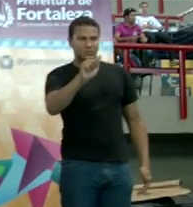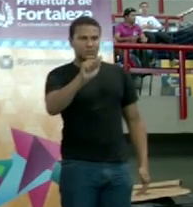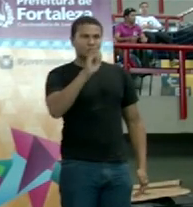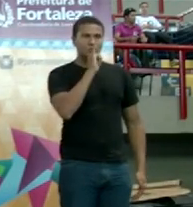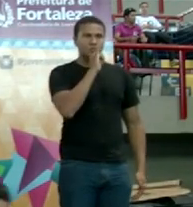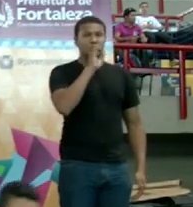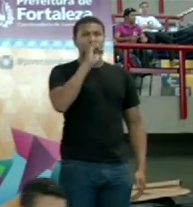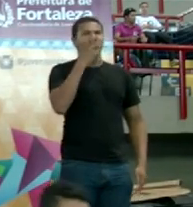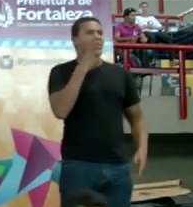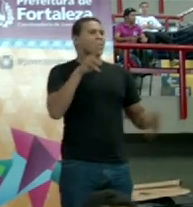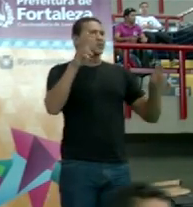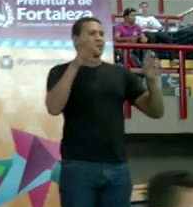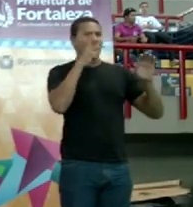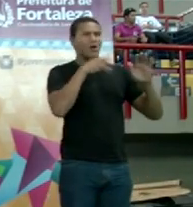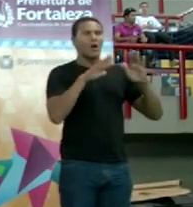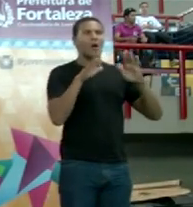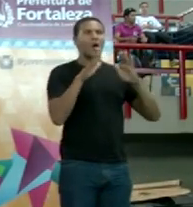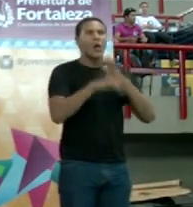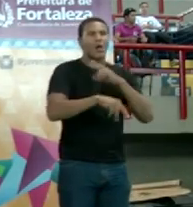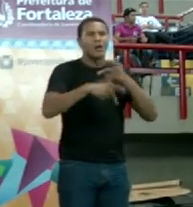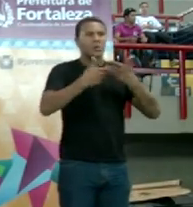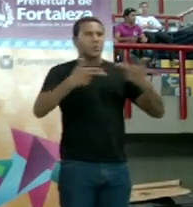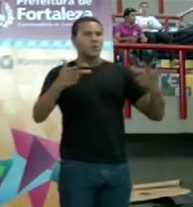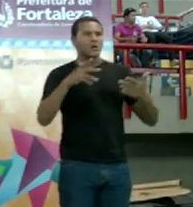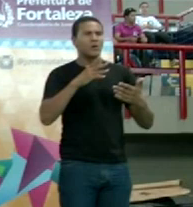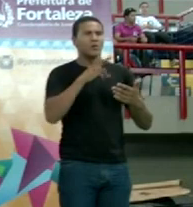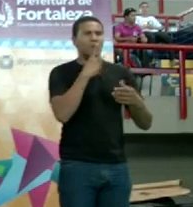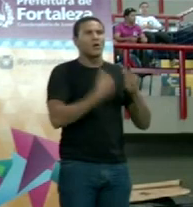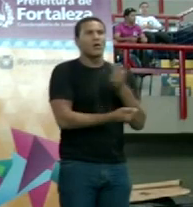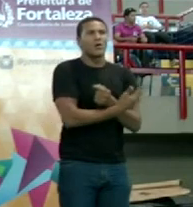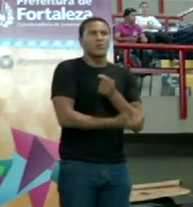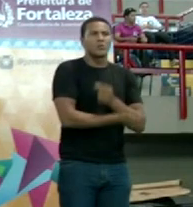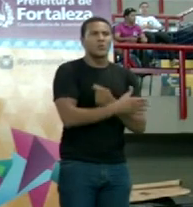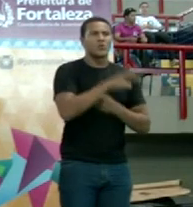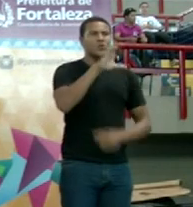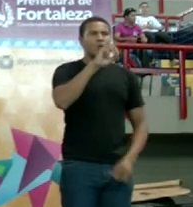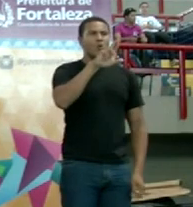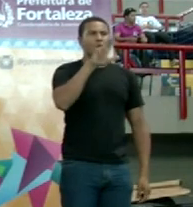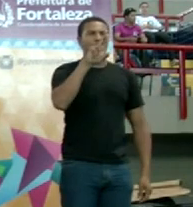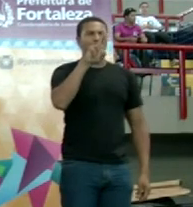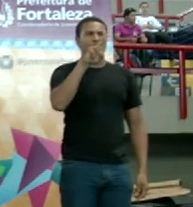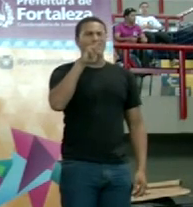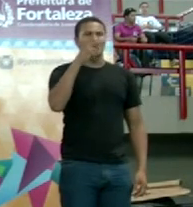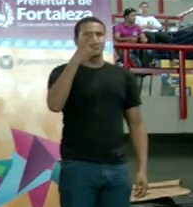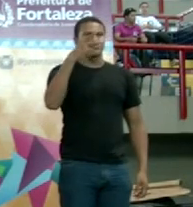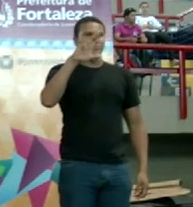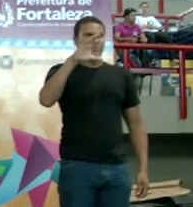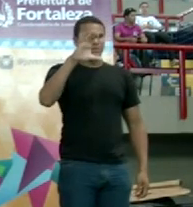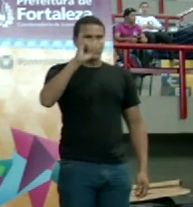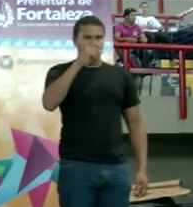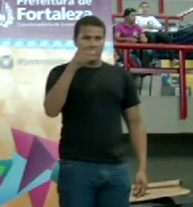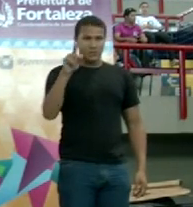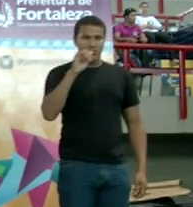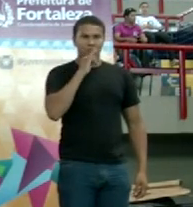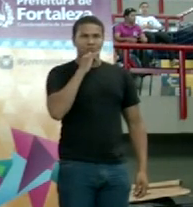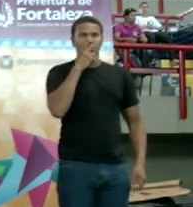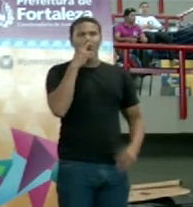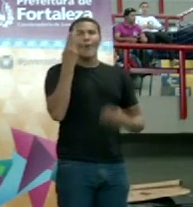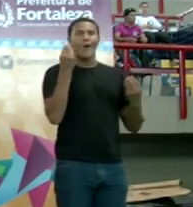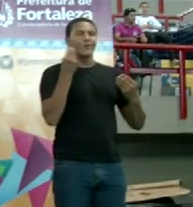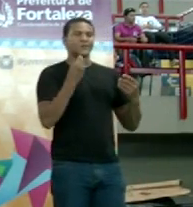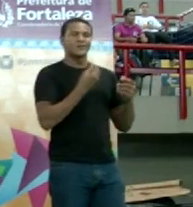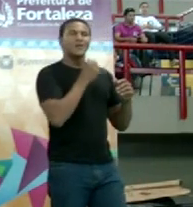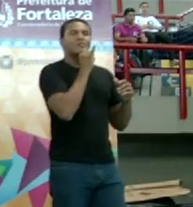você diz assim, como diz uma máxima popular, qual a diferença de um ladrão para um